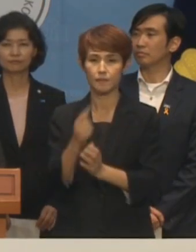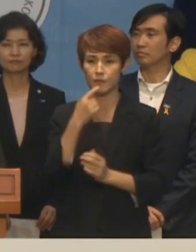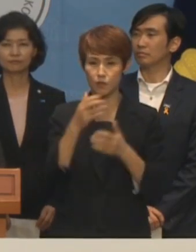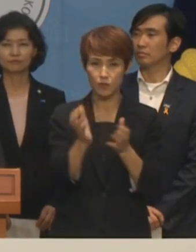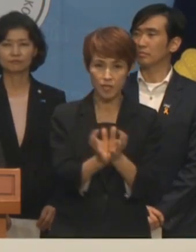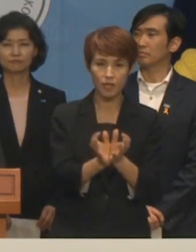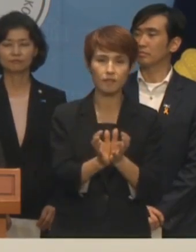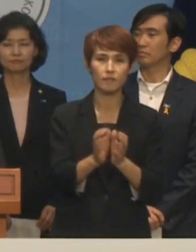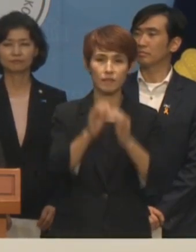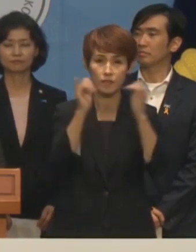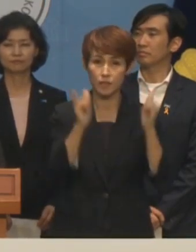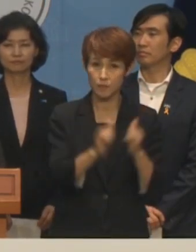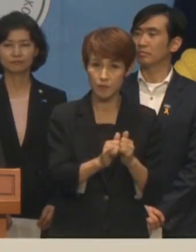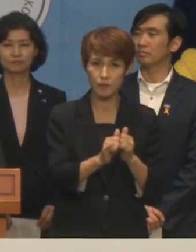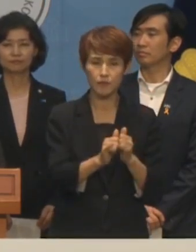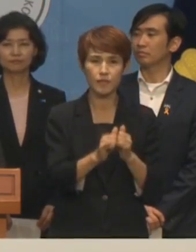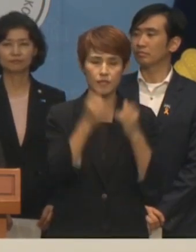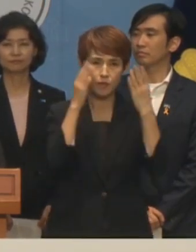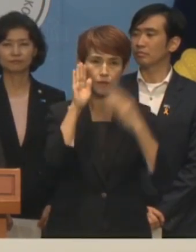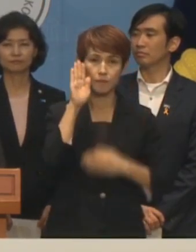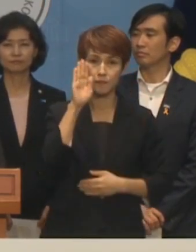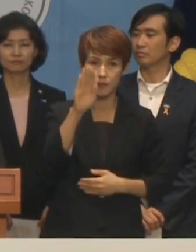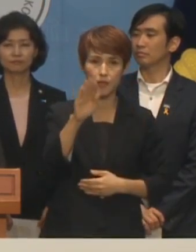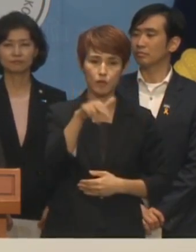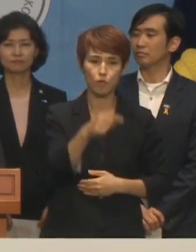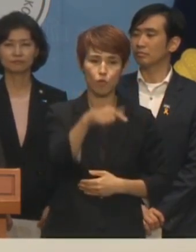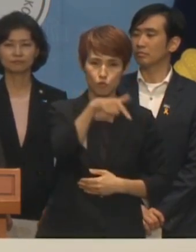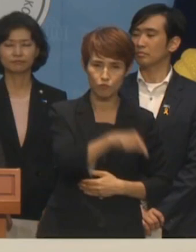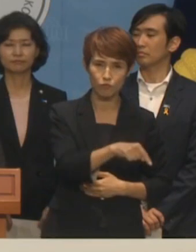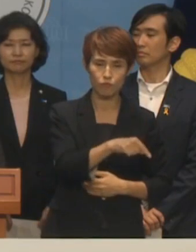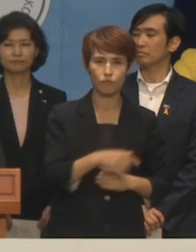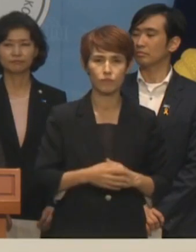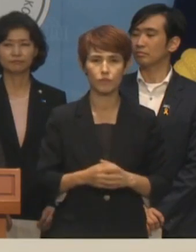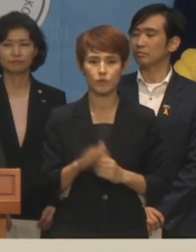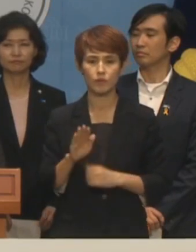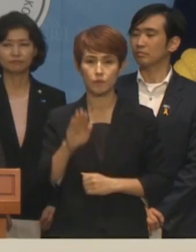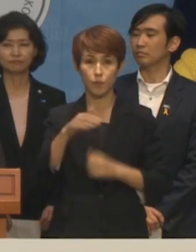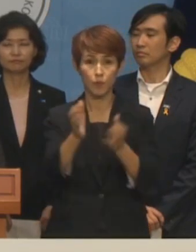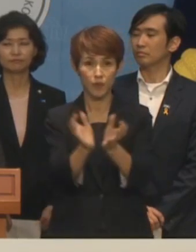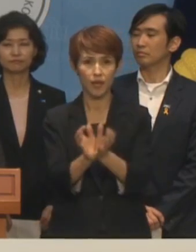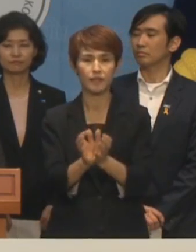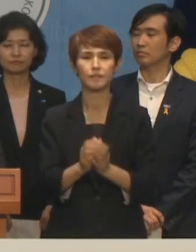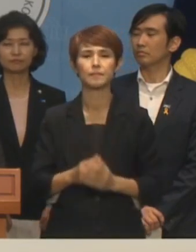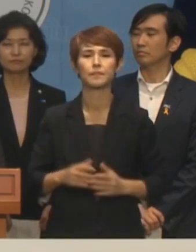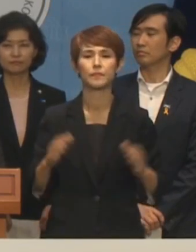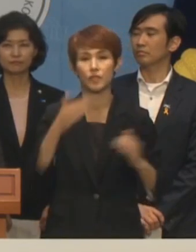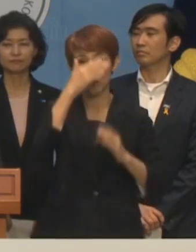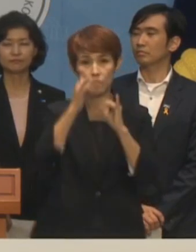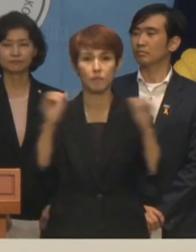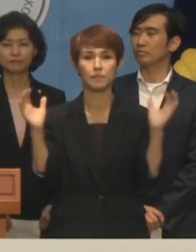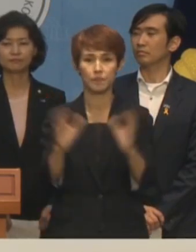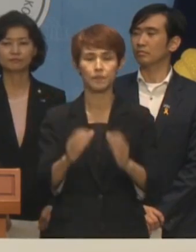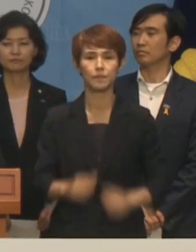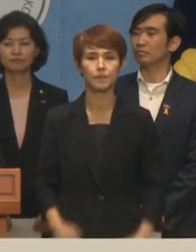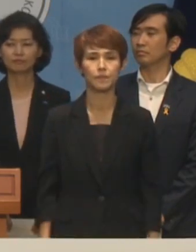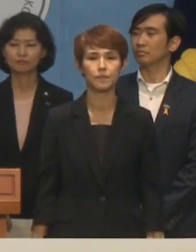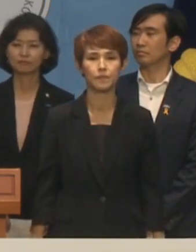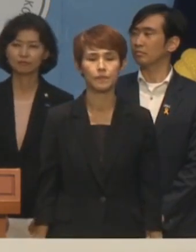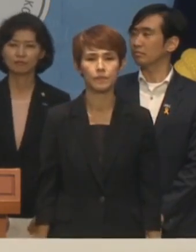더불어민주당, 사회민주당, 새로운 미래, 조국혁신당, 진보당, 야6당 청년일동.